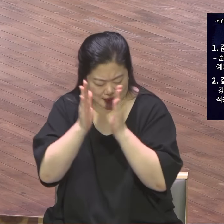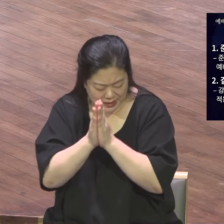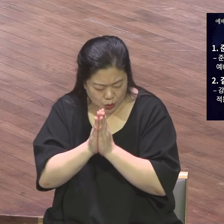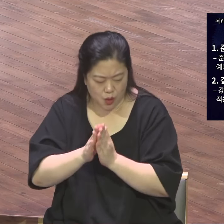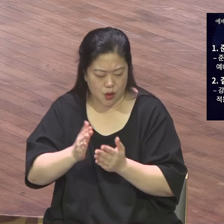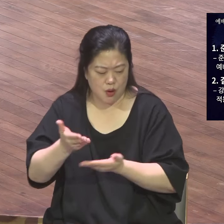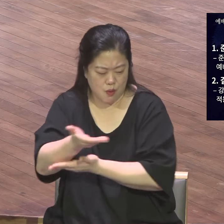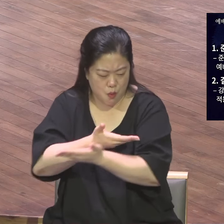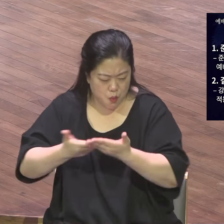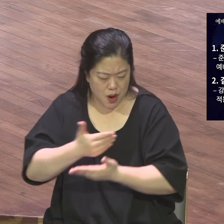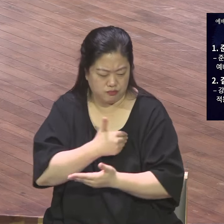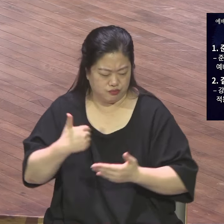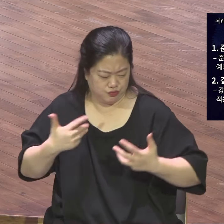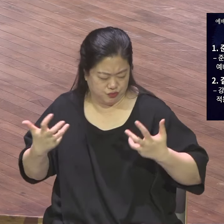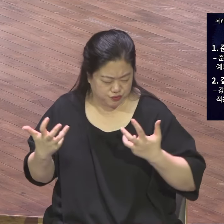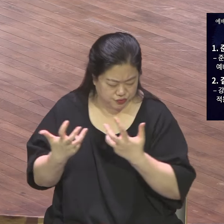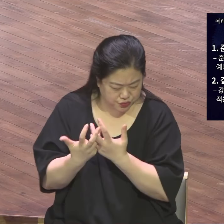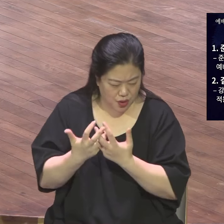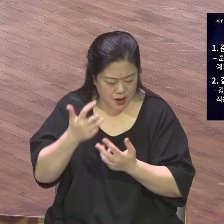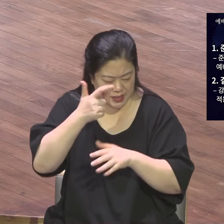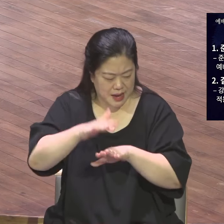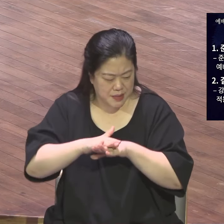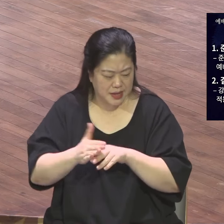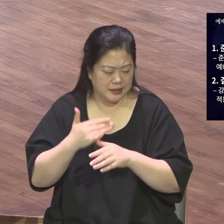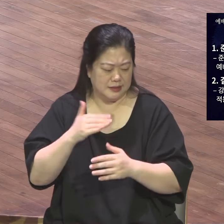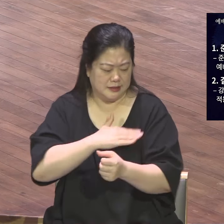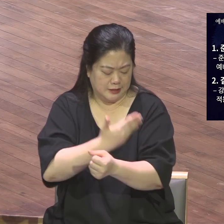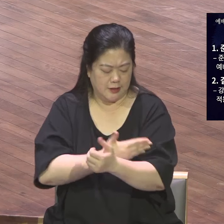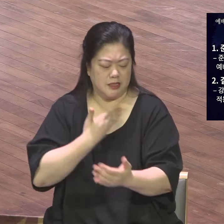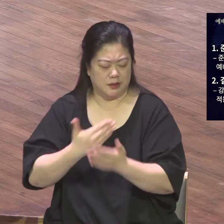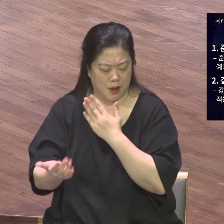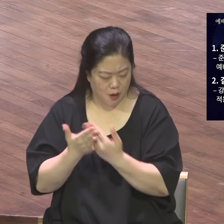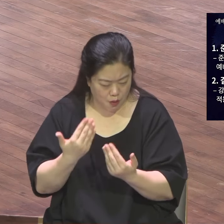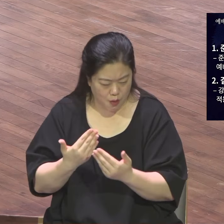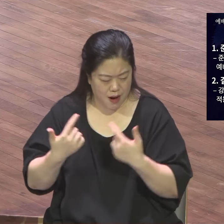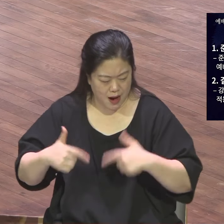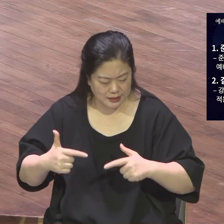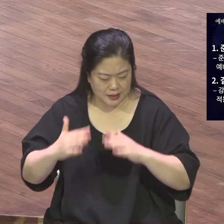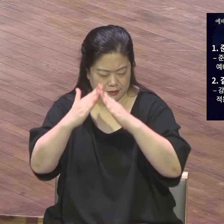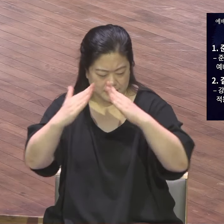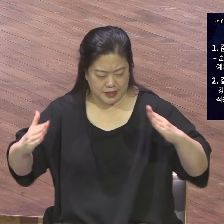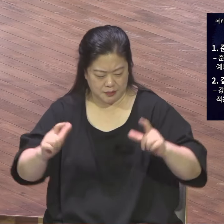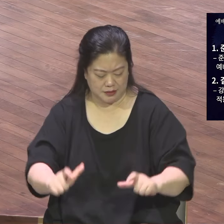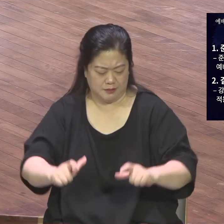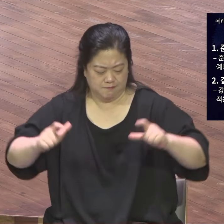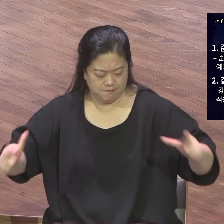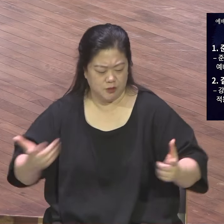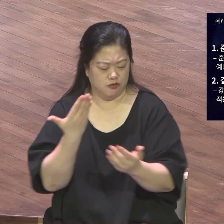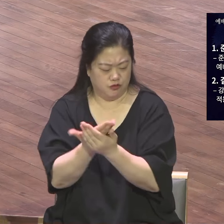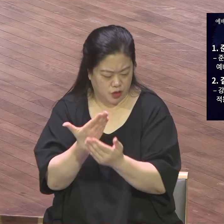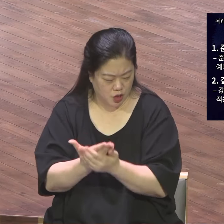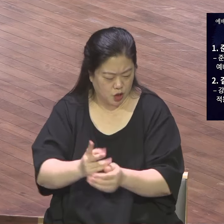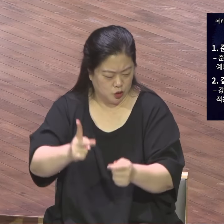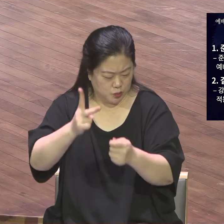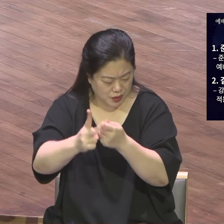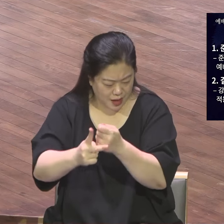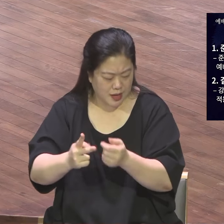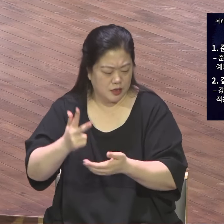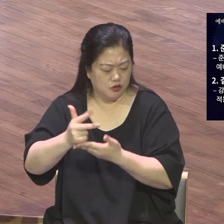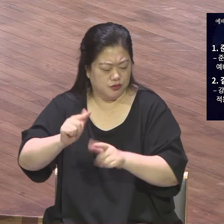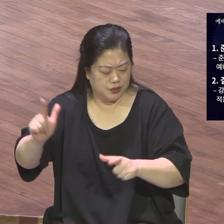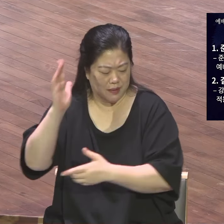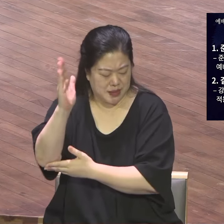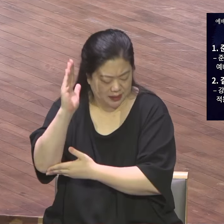하나님 앞에 기도로 준비하면서 날마다 예배 성공하고 날마다 기도 응답받고 날마다 정인의 삶을 살게 하여 주옵소서. 주여 매시